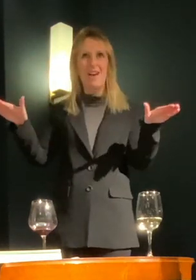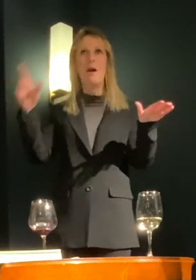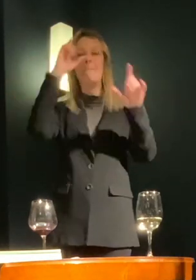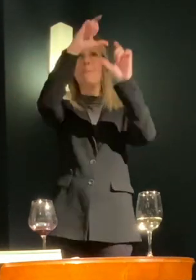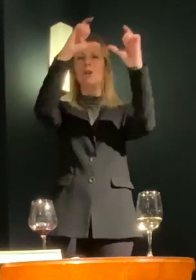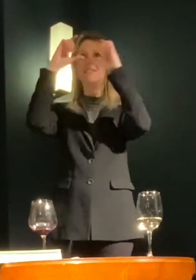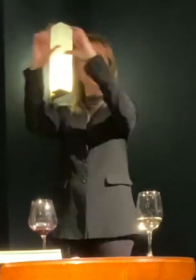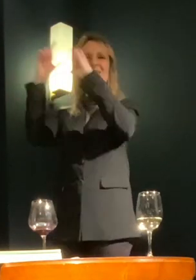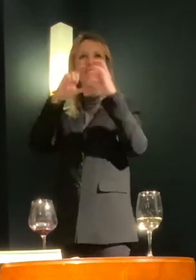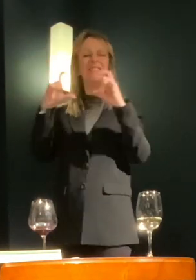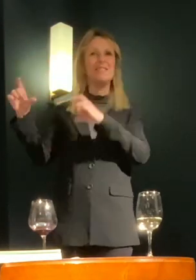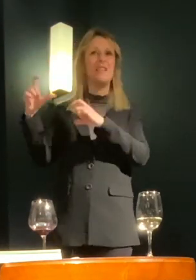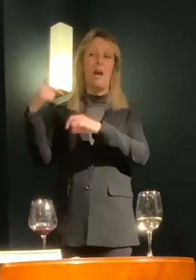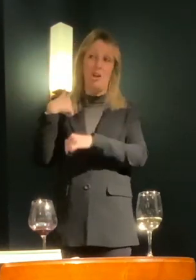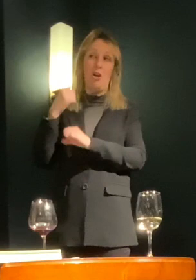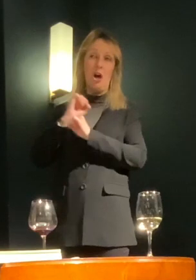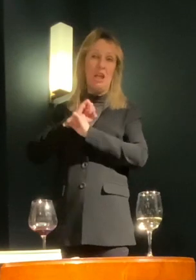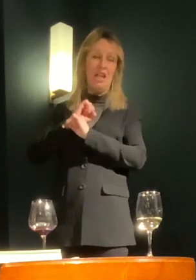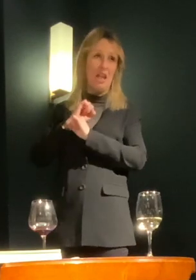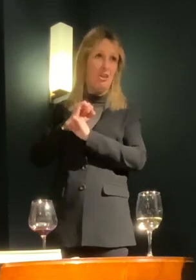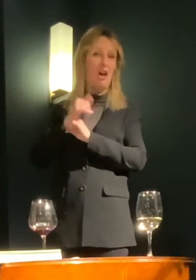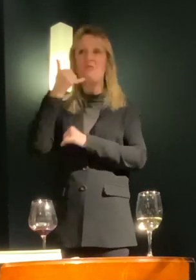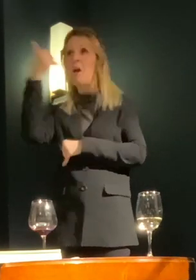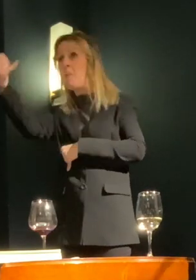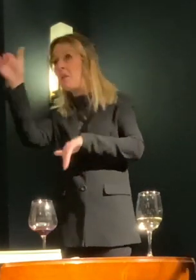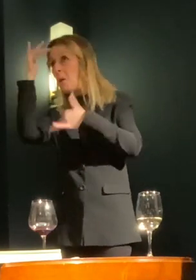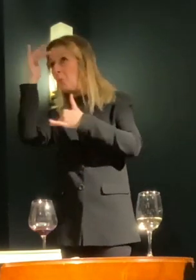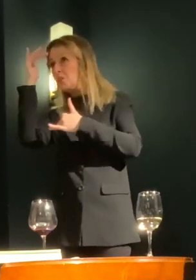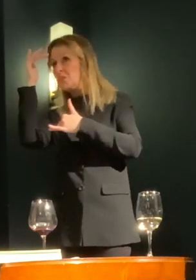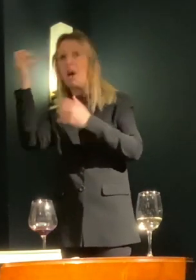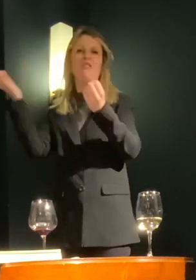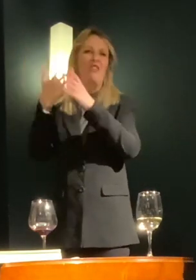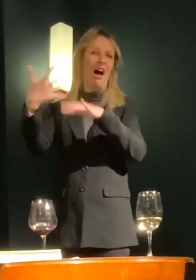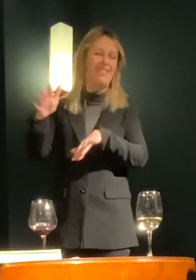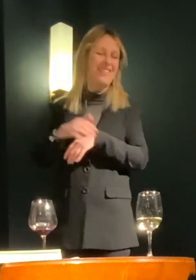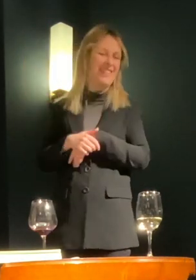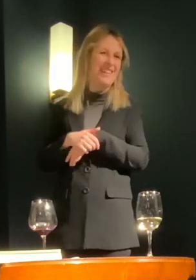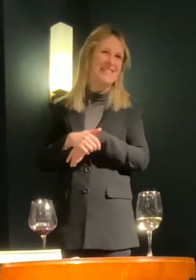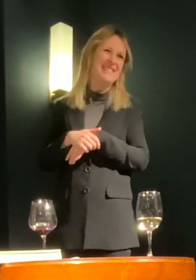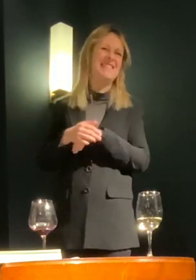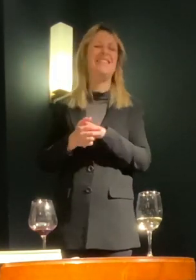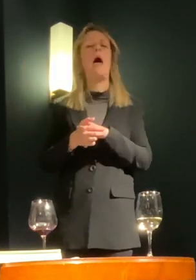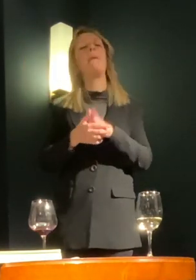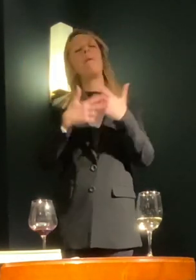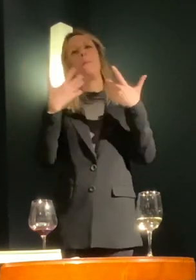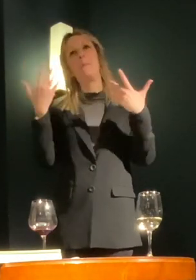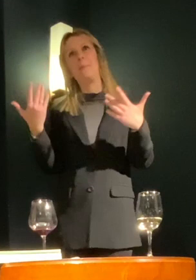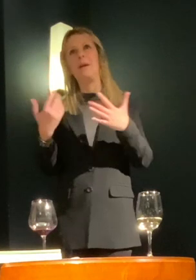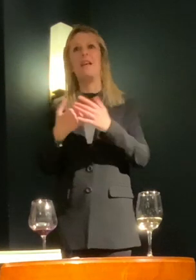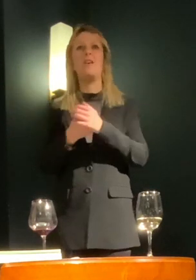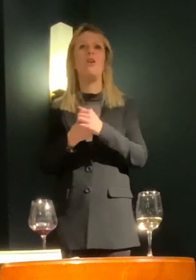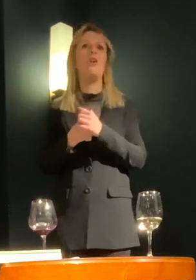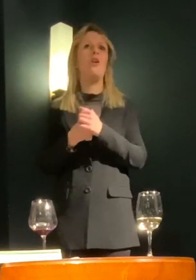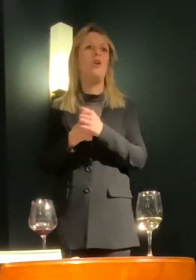post-it. E secondo me una chiamata alla polizia a un certo punto l'hanno fatta, però e avevo la editor che mi